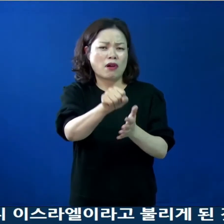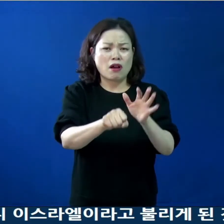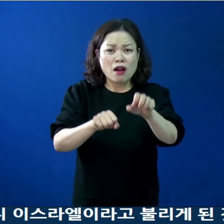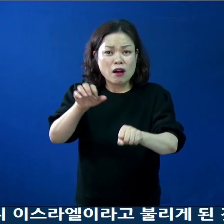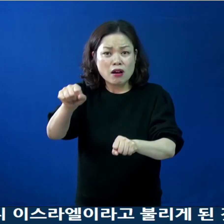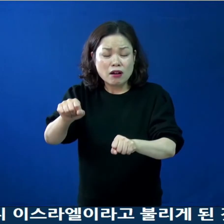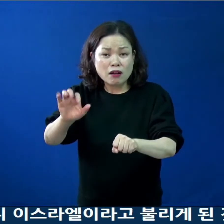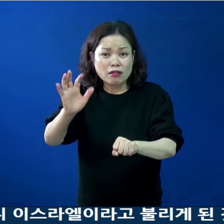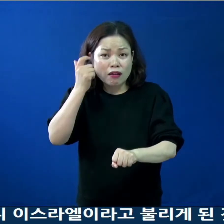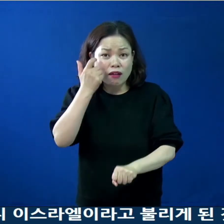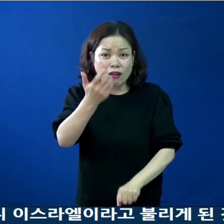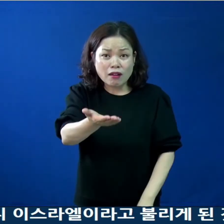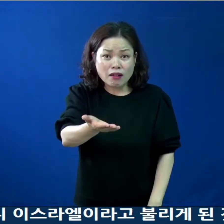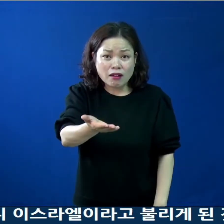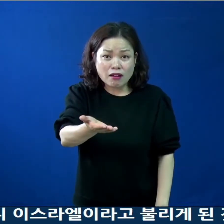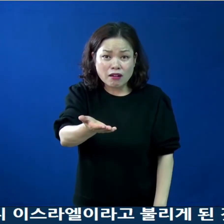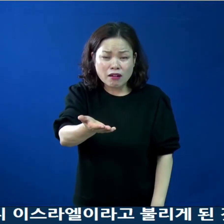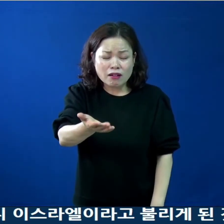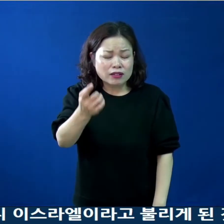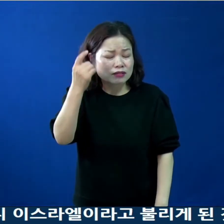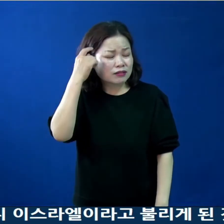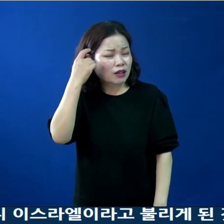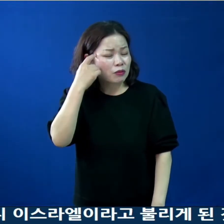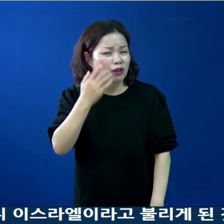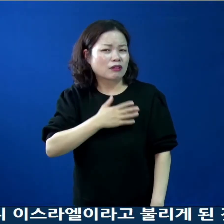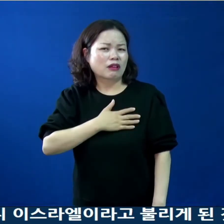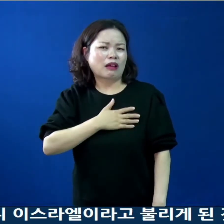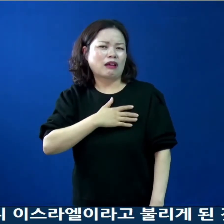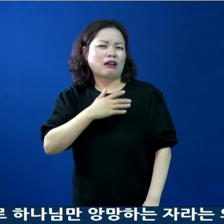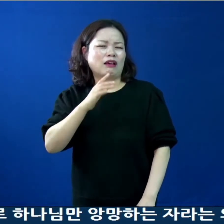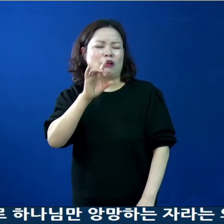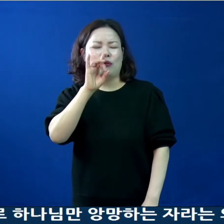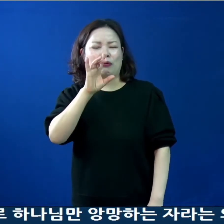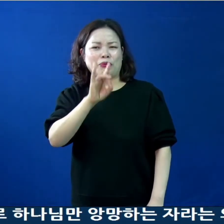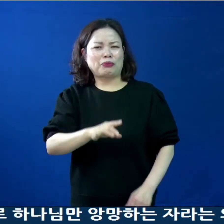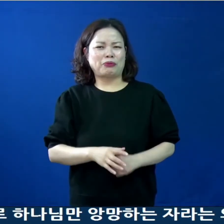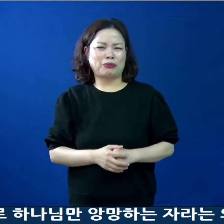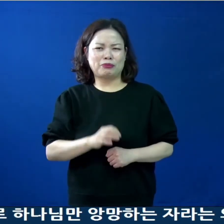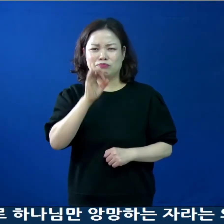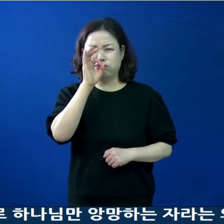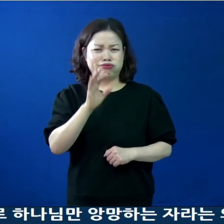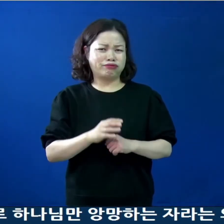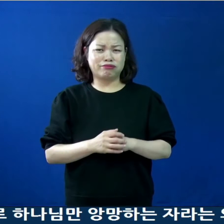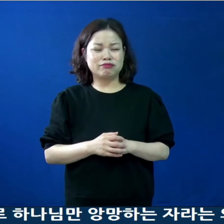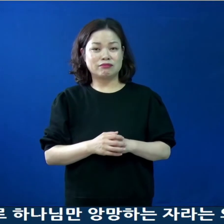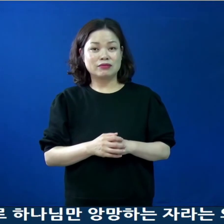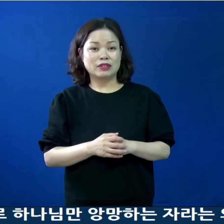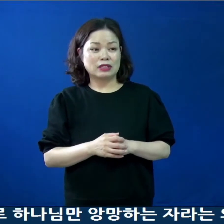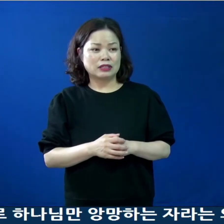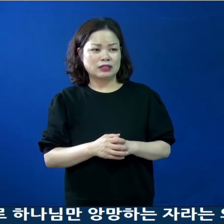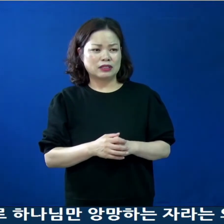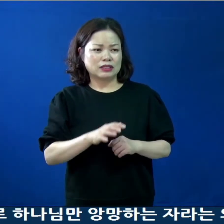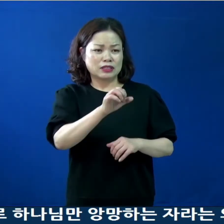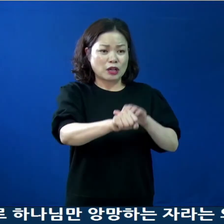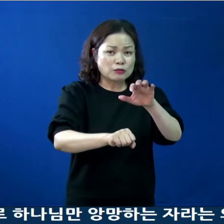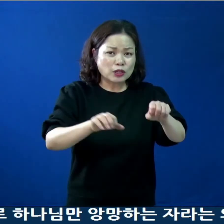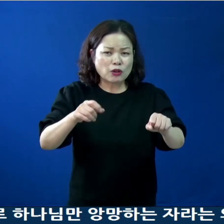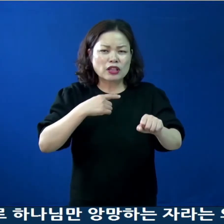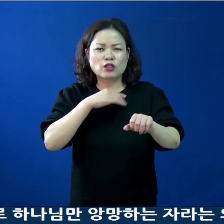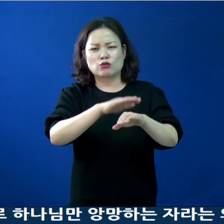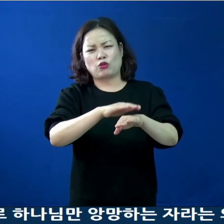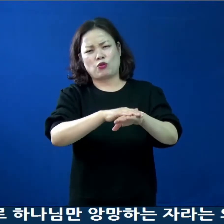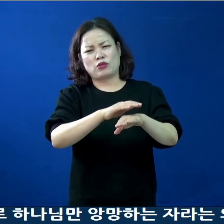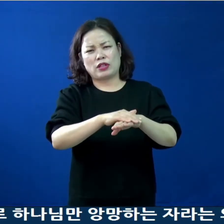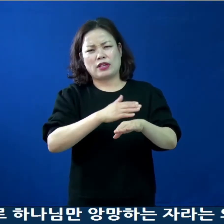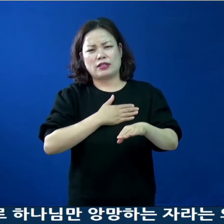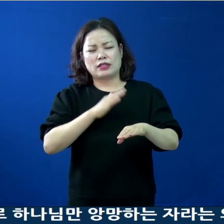노력하면 잡힙니까? 생각보다 내 뜻대로 안 되죠. 그런데 여러분, 잡으려고 했던 그 손 있죠.